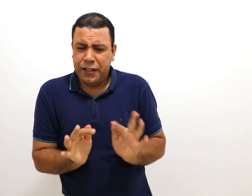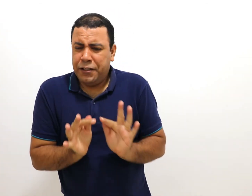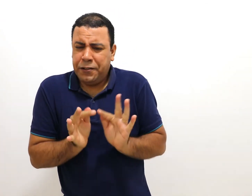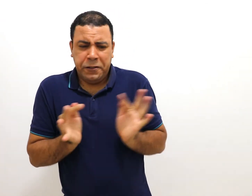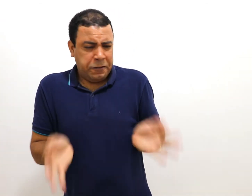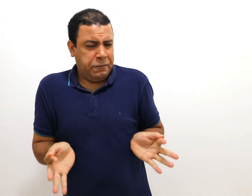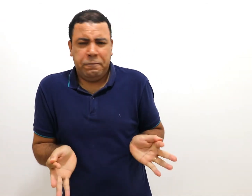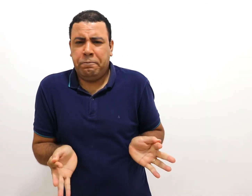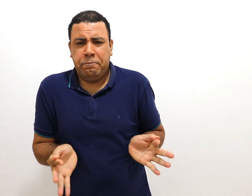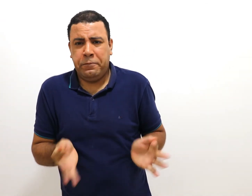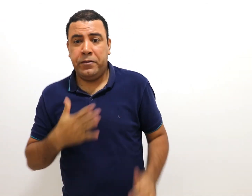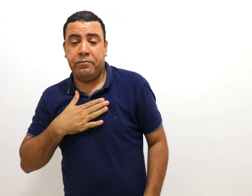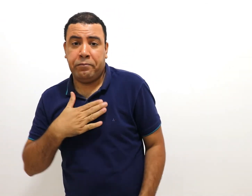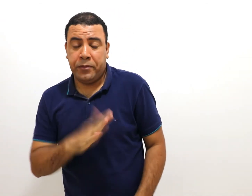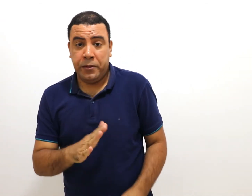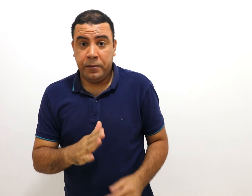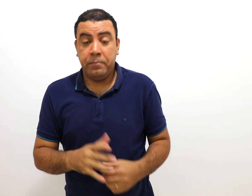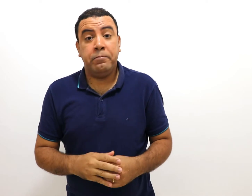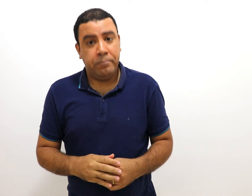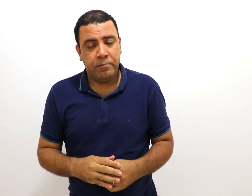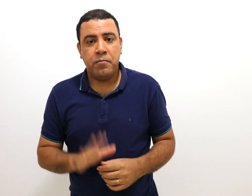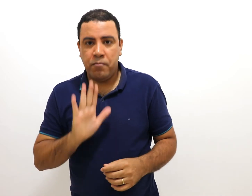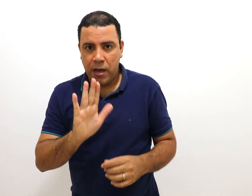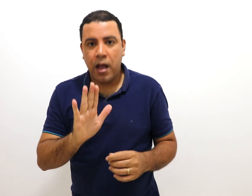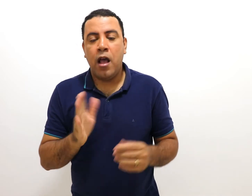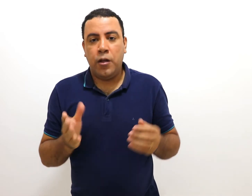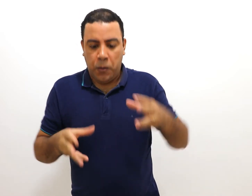de desprestígio por parte de alguns.